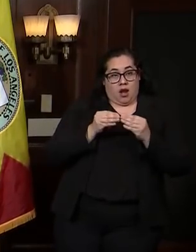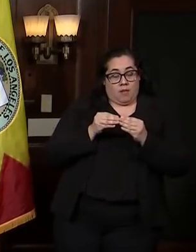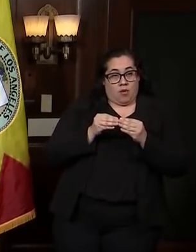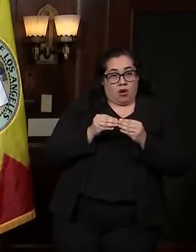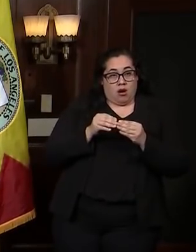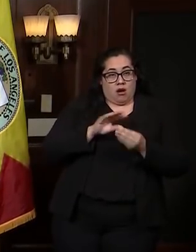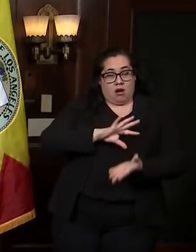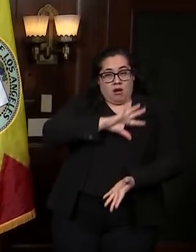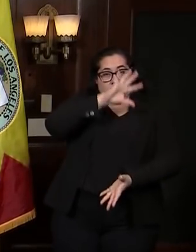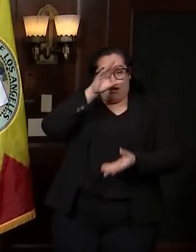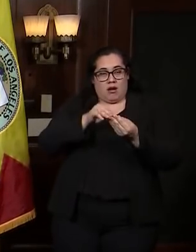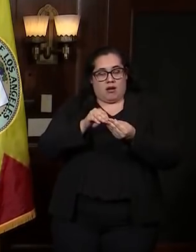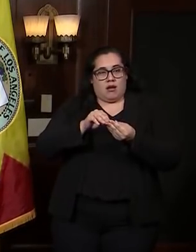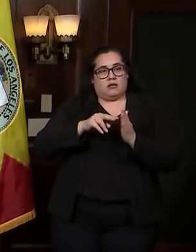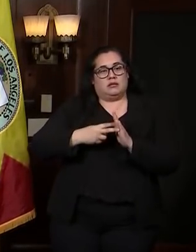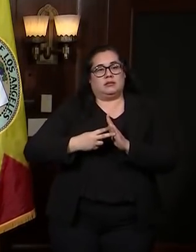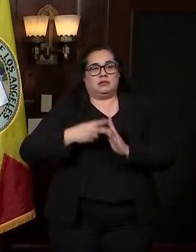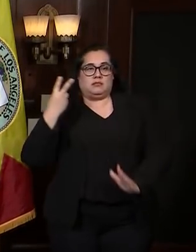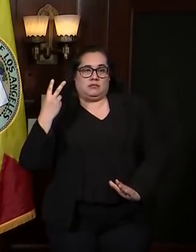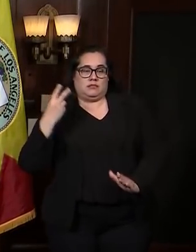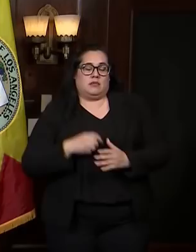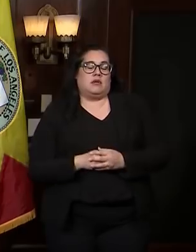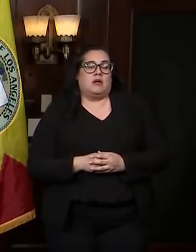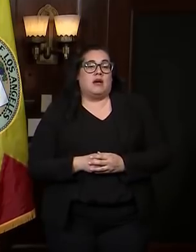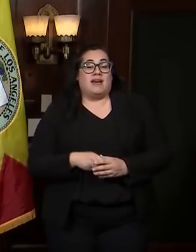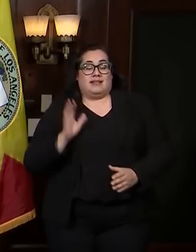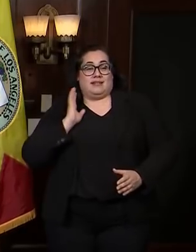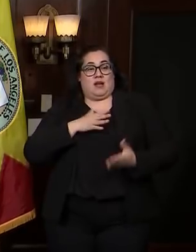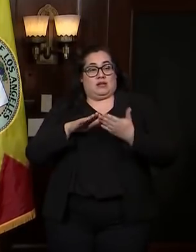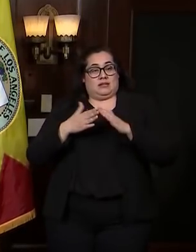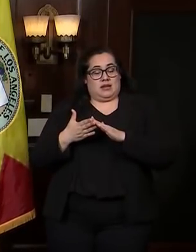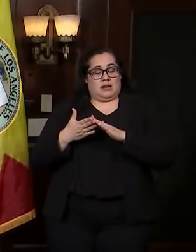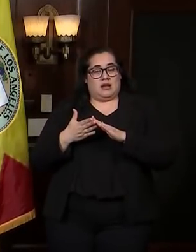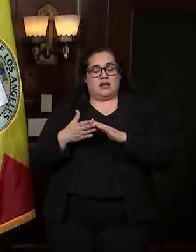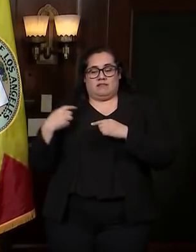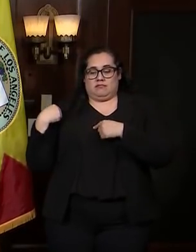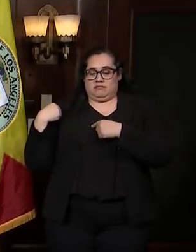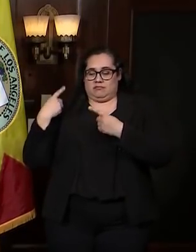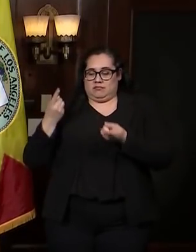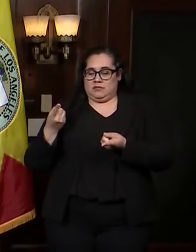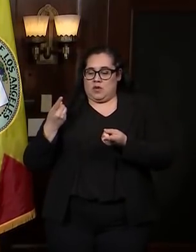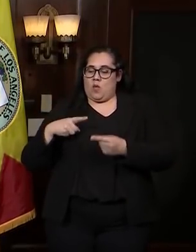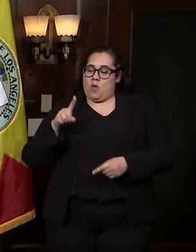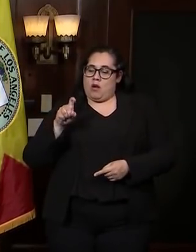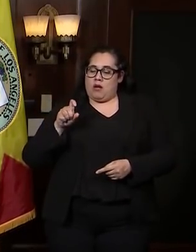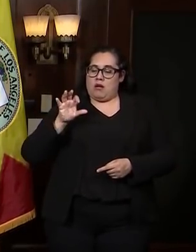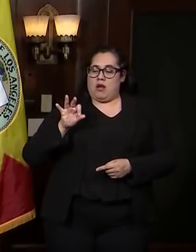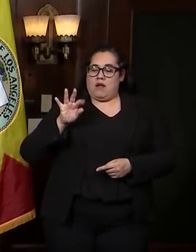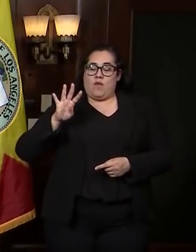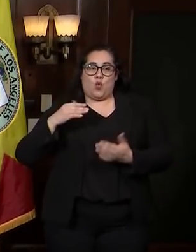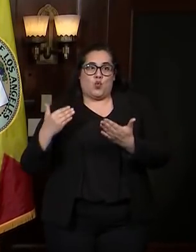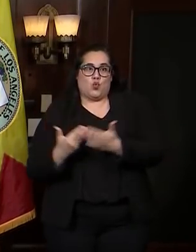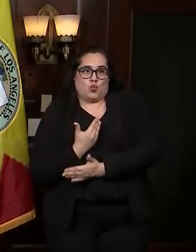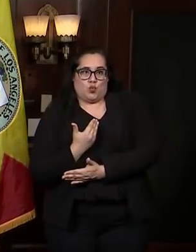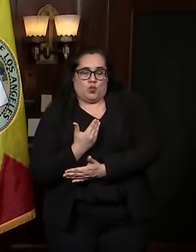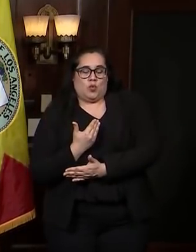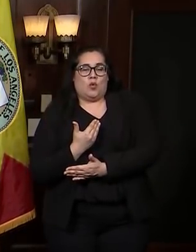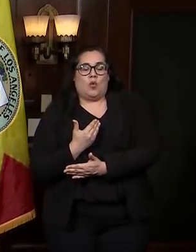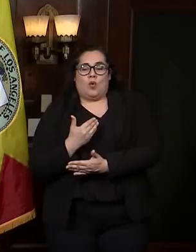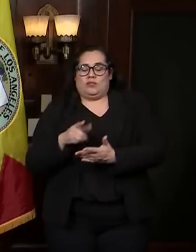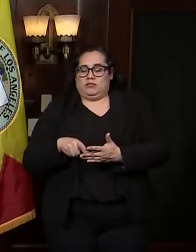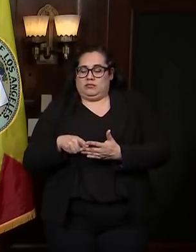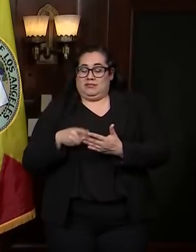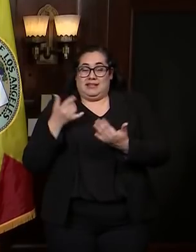se ha duplicado. En nuestra ciudad hubieron 194 casos nuevos,